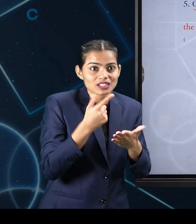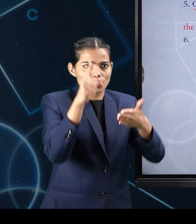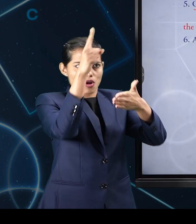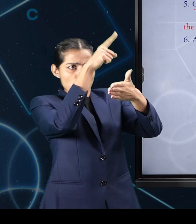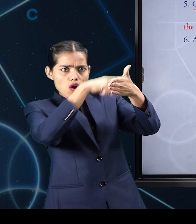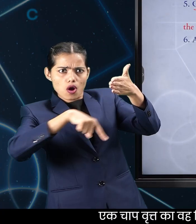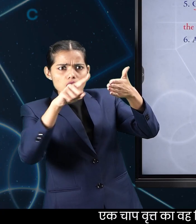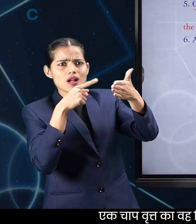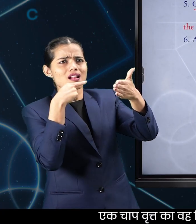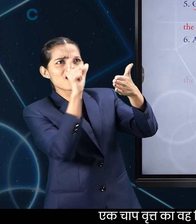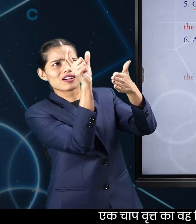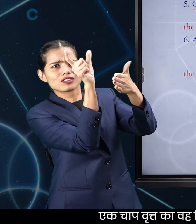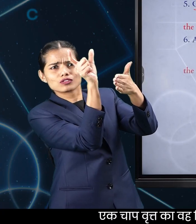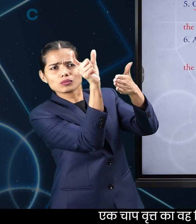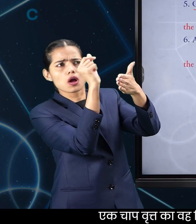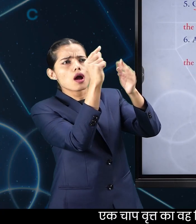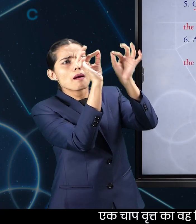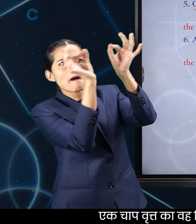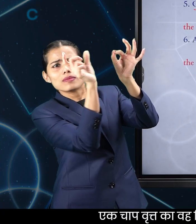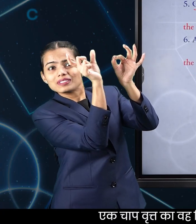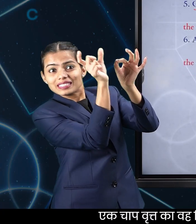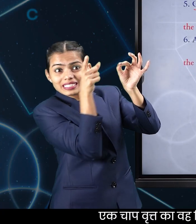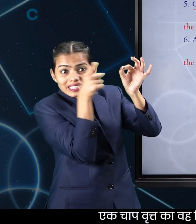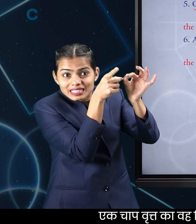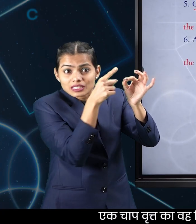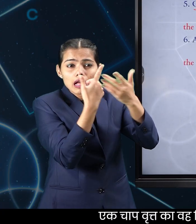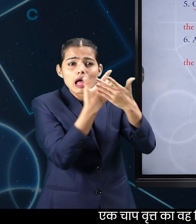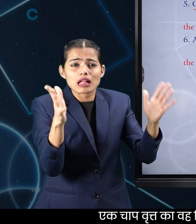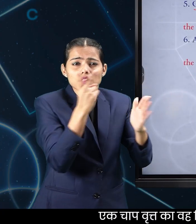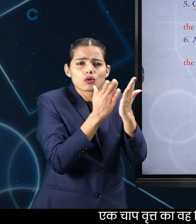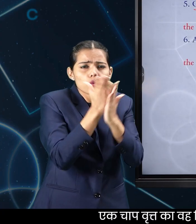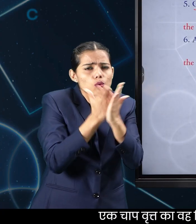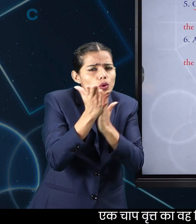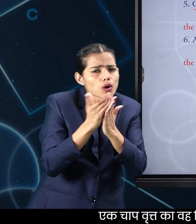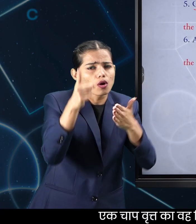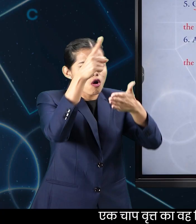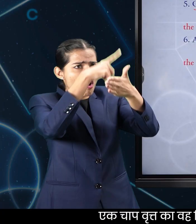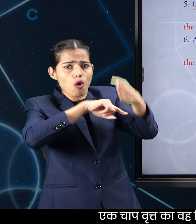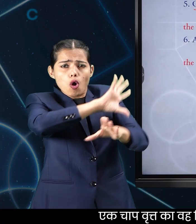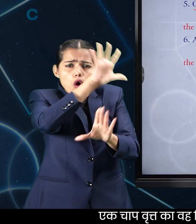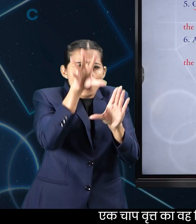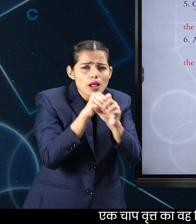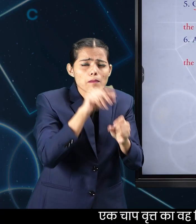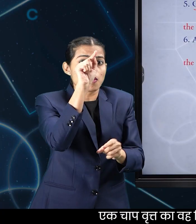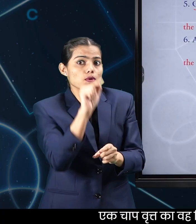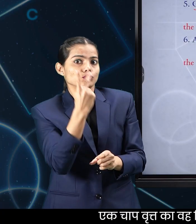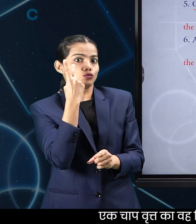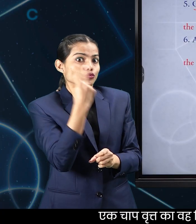वृत्तांश एक चाप वृत्त का वह हिस्सा है जो वृत्त की परिधि पर दो बिंदुओं को जोड़ता